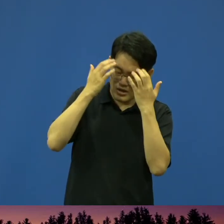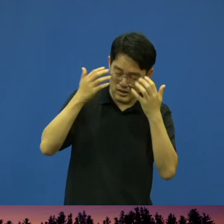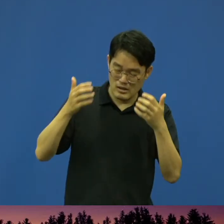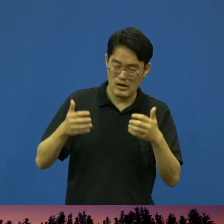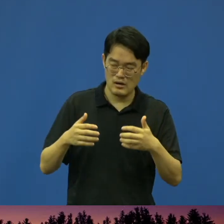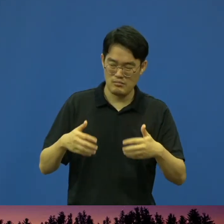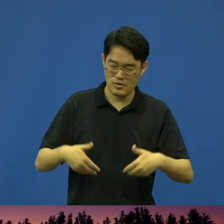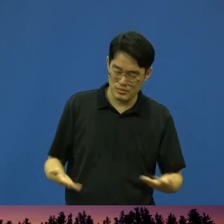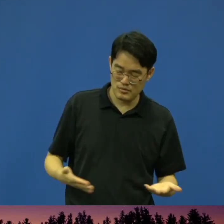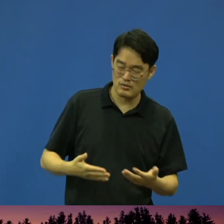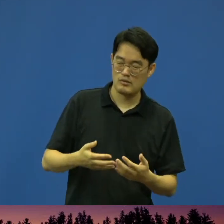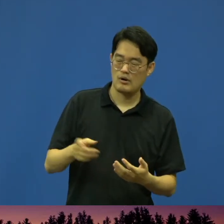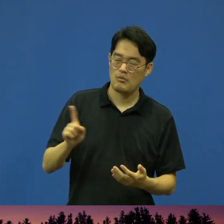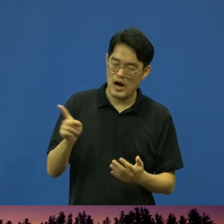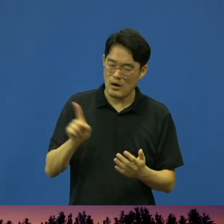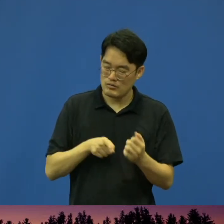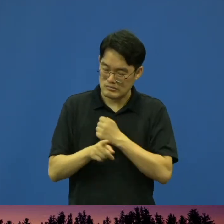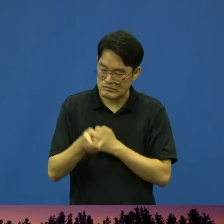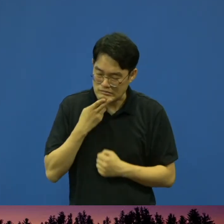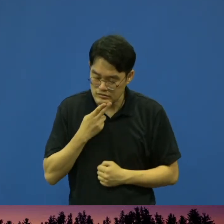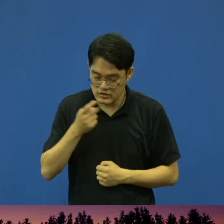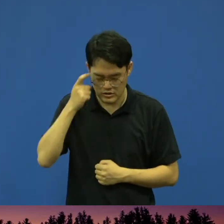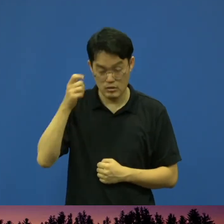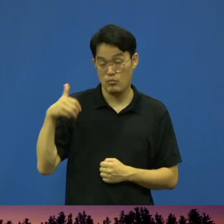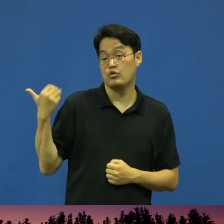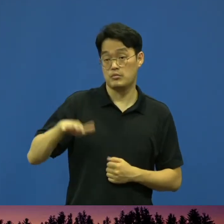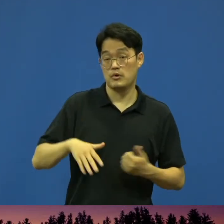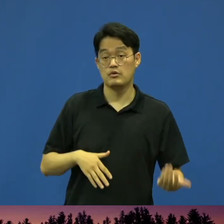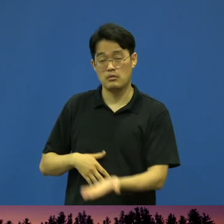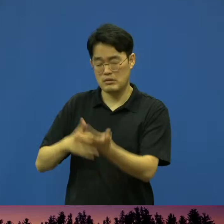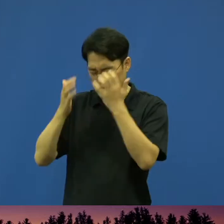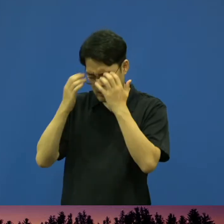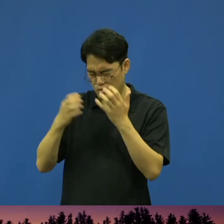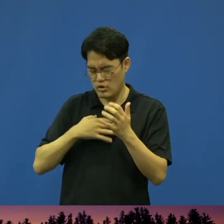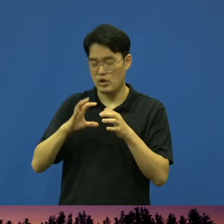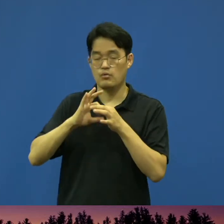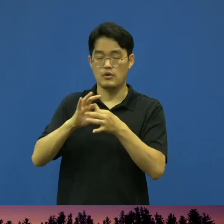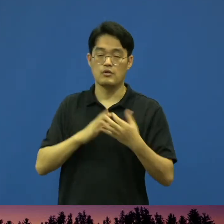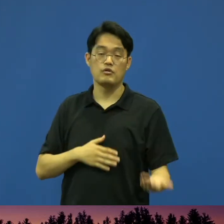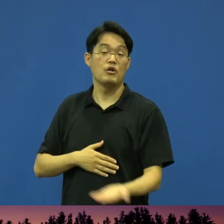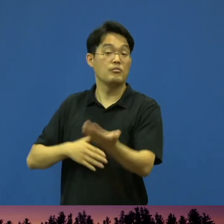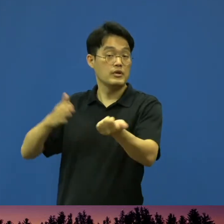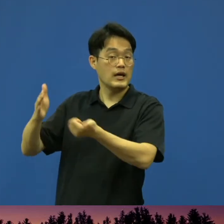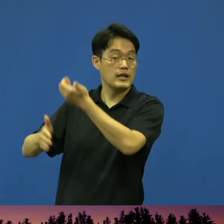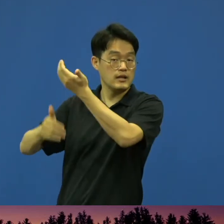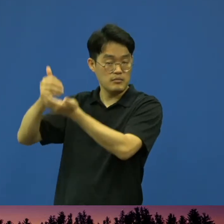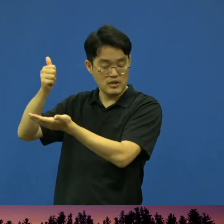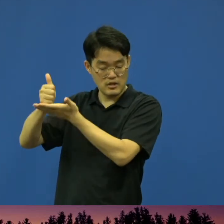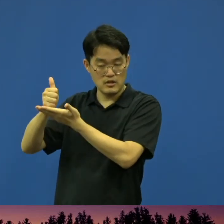작품이라는 것을 기억하셨으면 좋겠습니다. 믿음의 동역자 여러분,